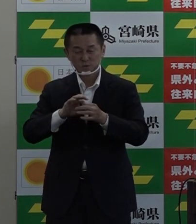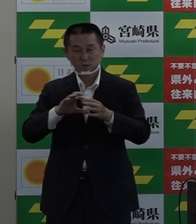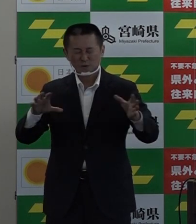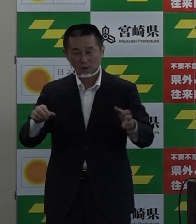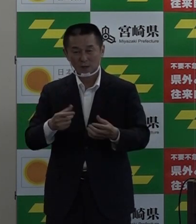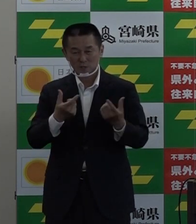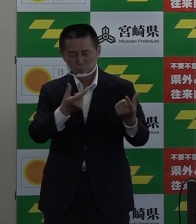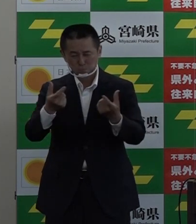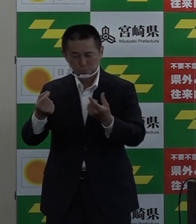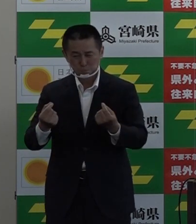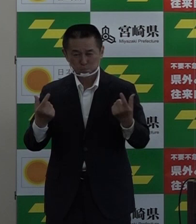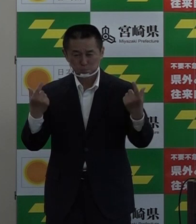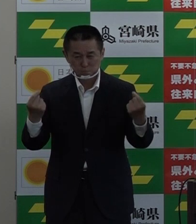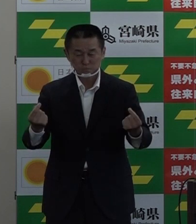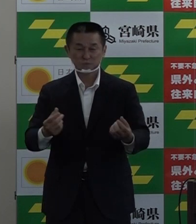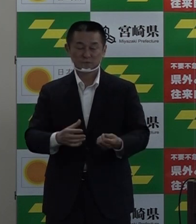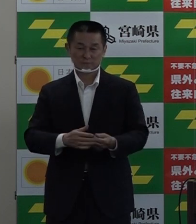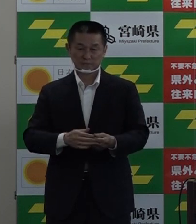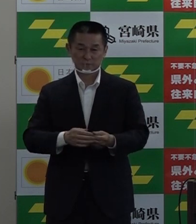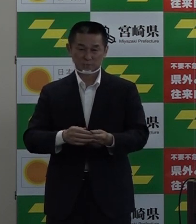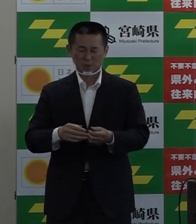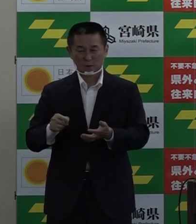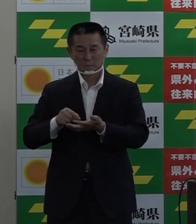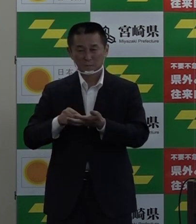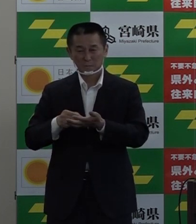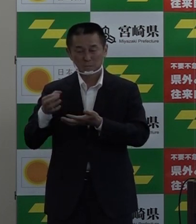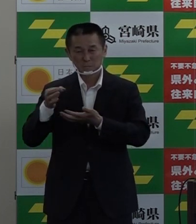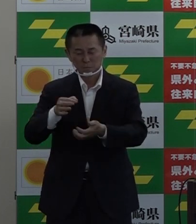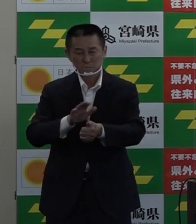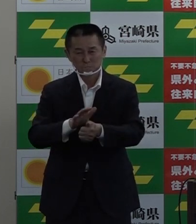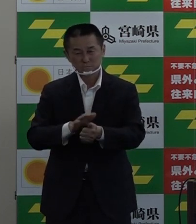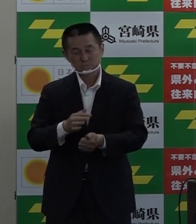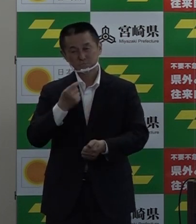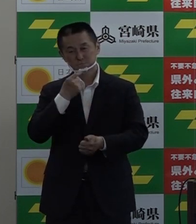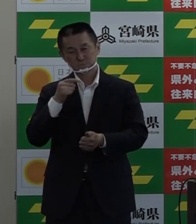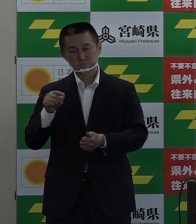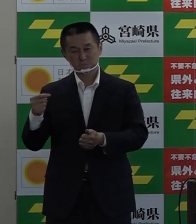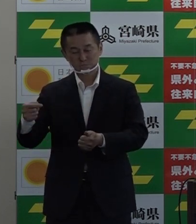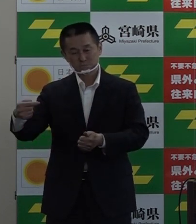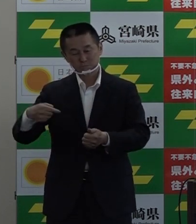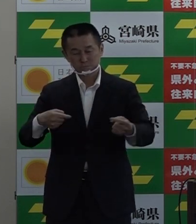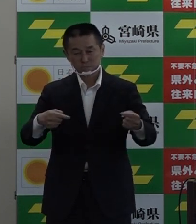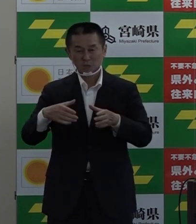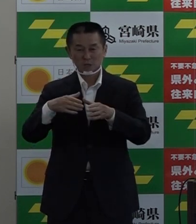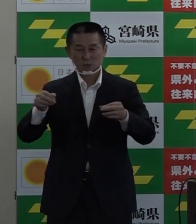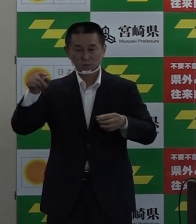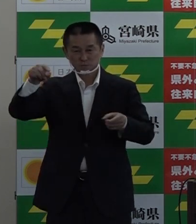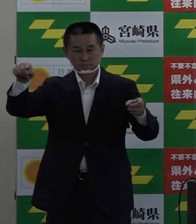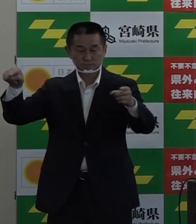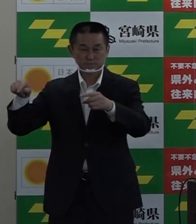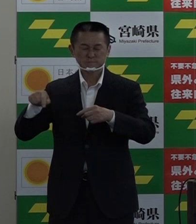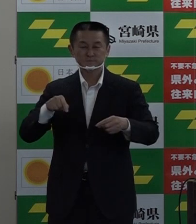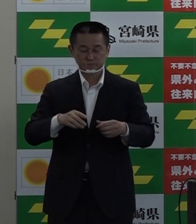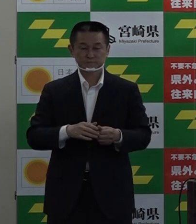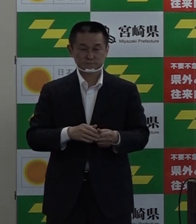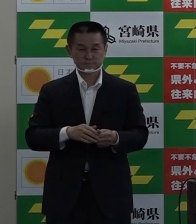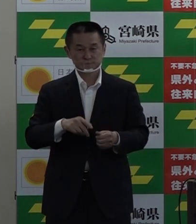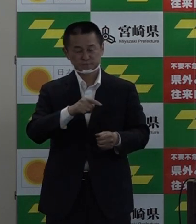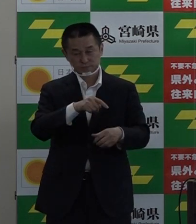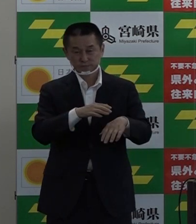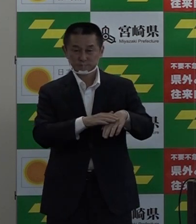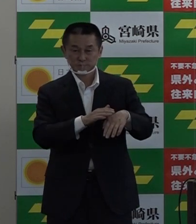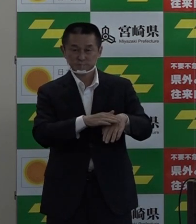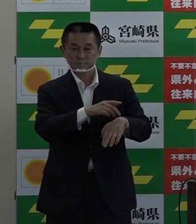ず一律である、それは問題ではないかという指摘を受けて、全国的に今こういう形